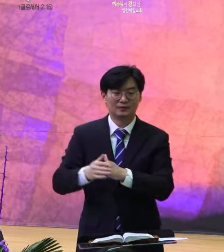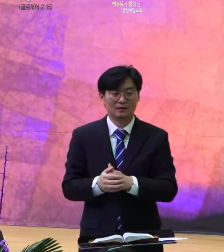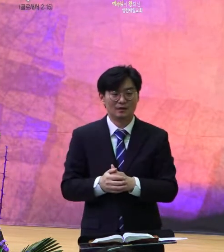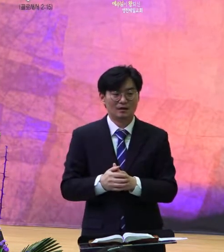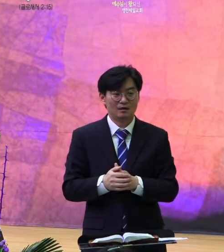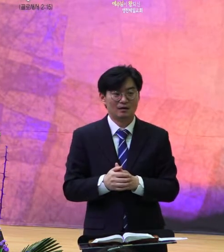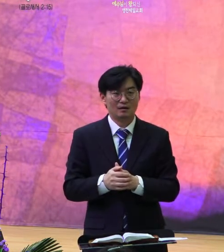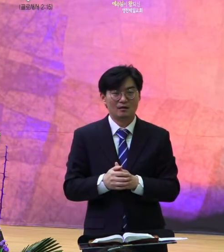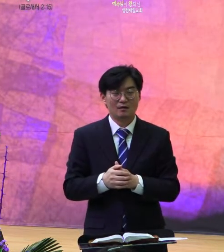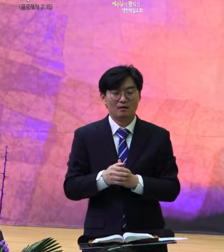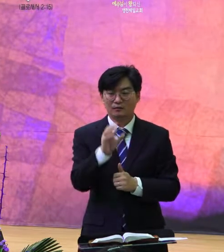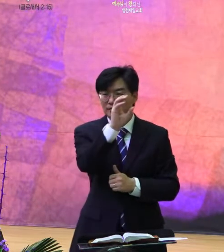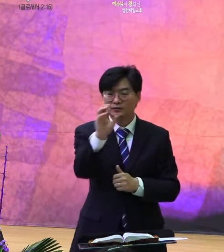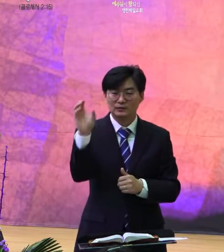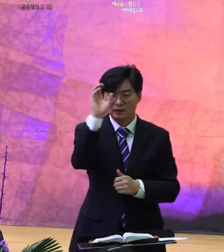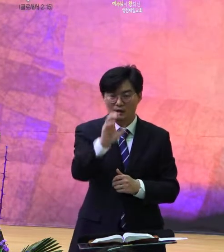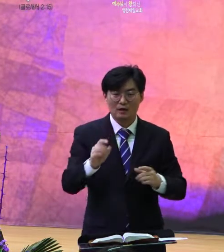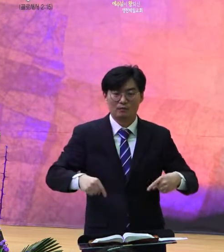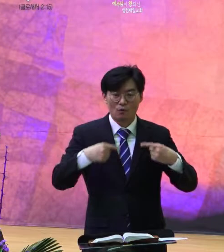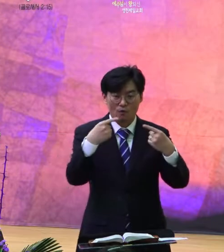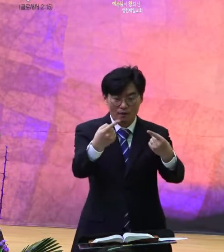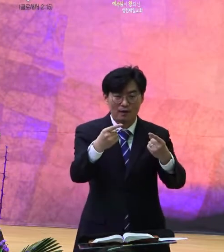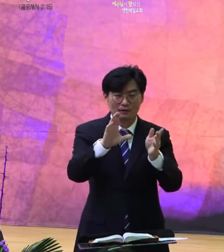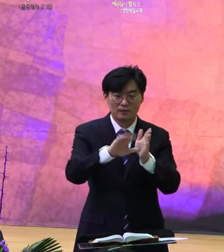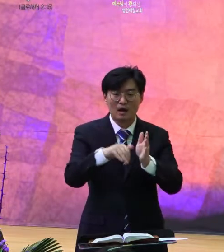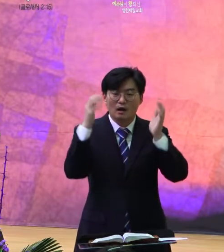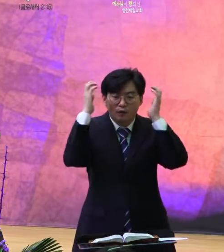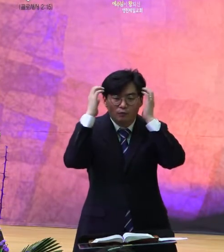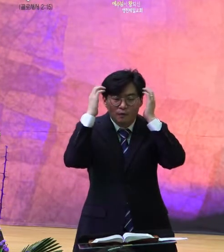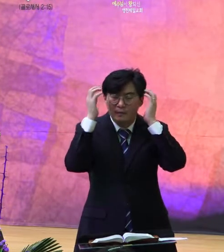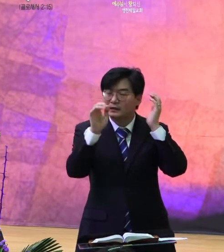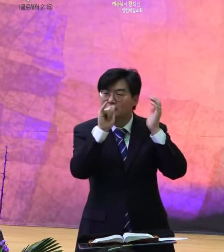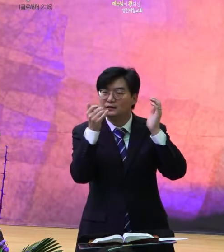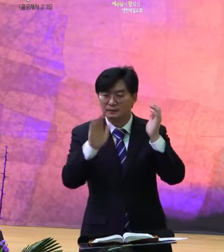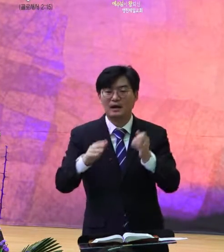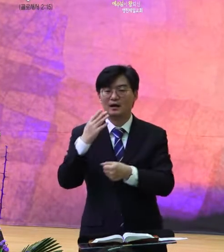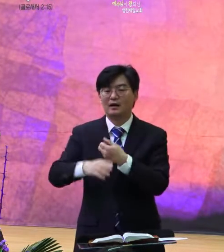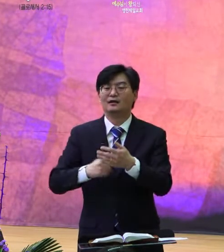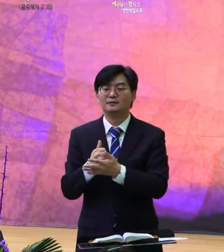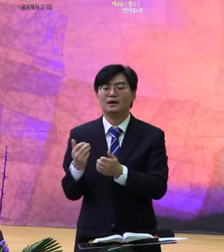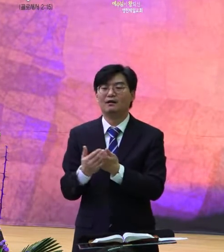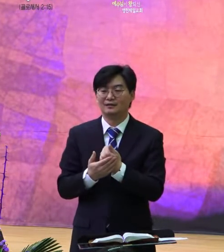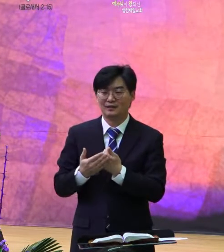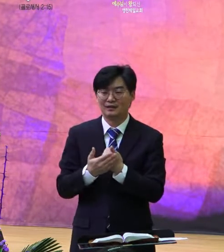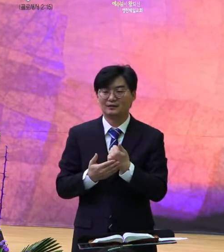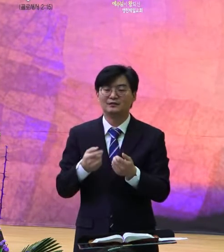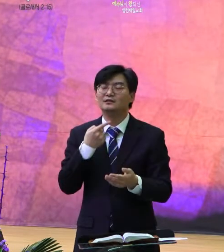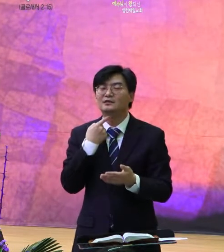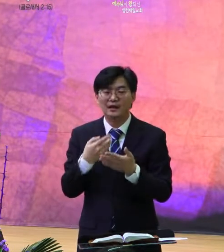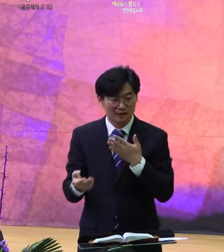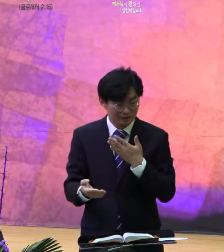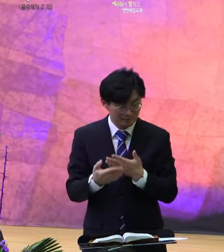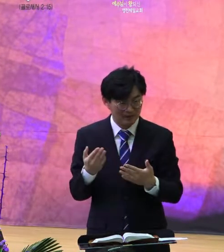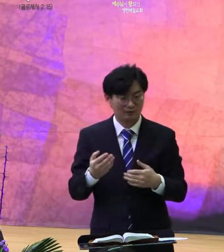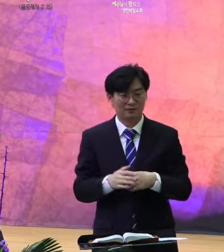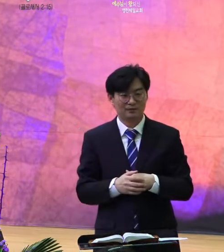고통스럽지만은 않고 하나님의 은혜를 경험하게 되고 하늘의 신비하고 놀라운 하나님의